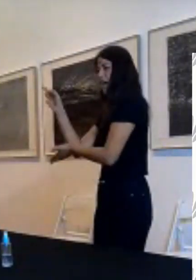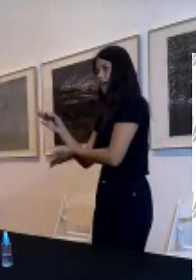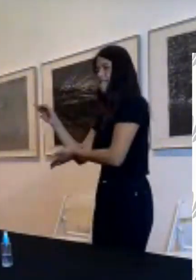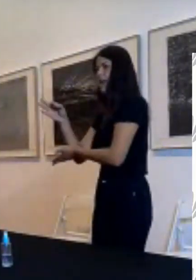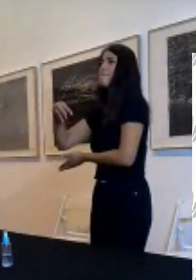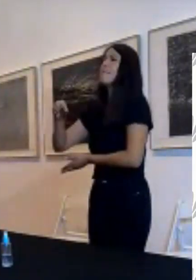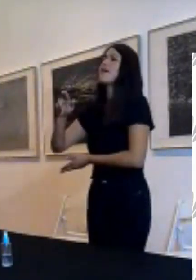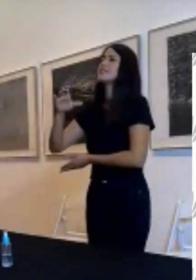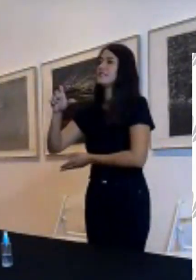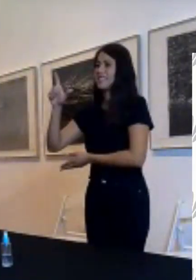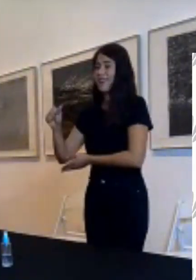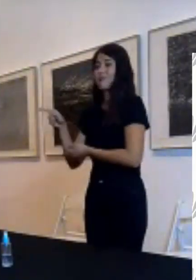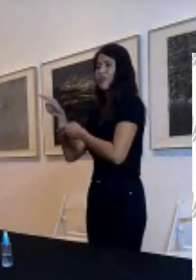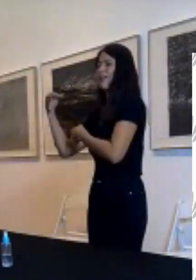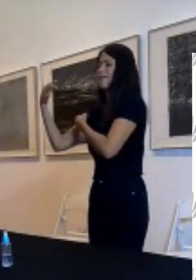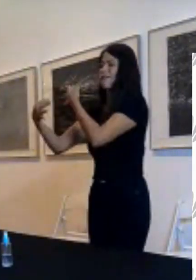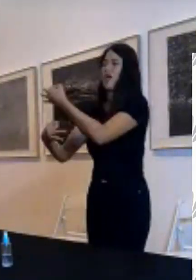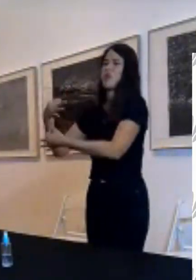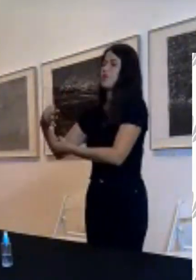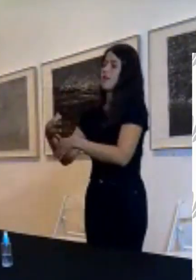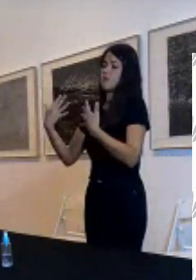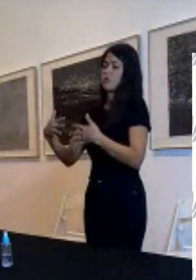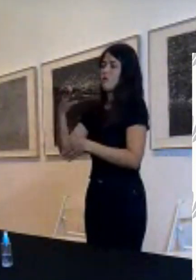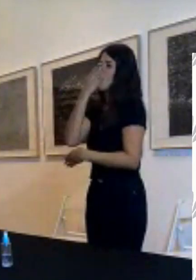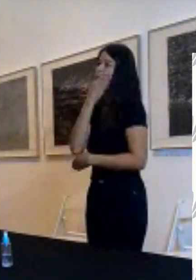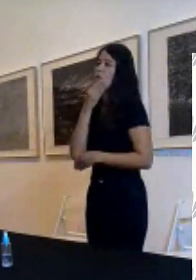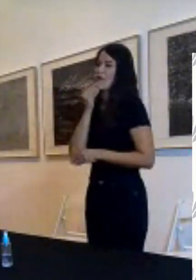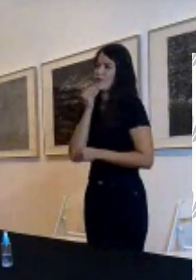ella me va a contar varias cosas muy bellas.